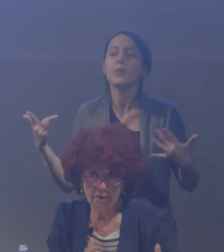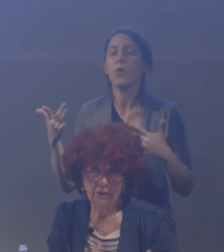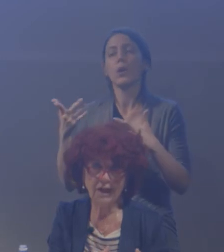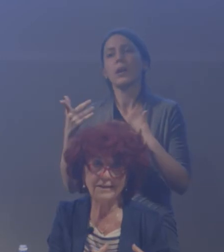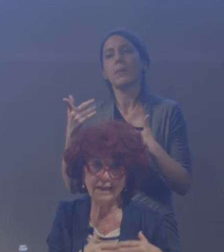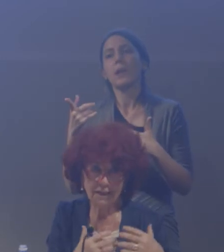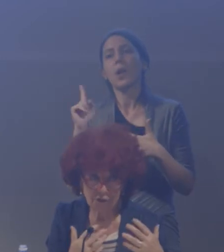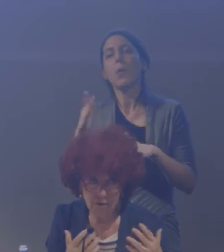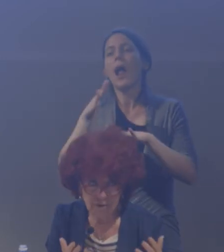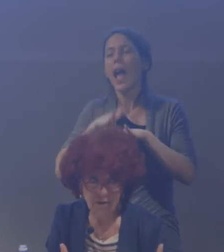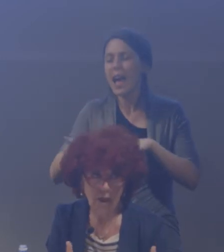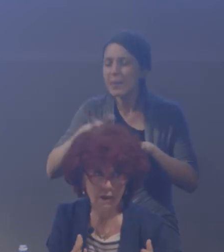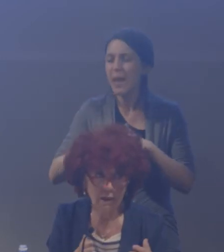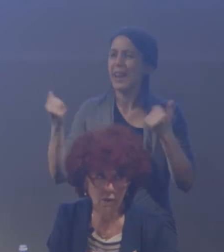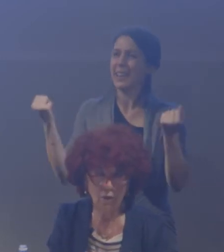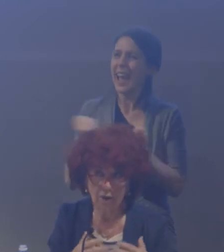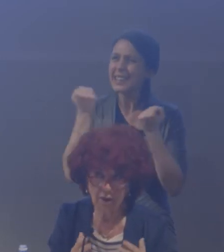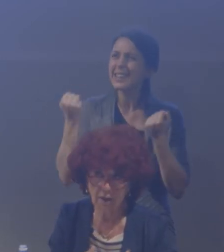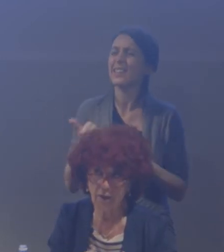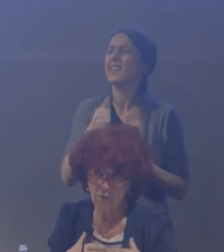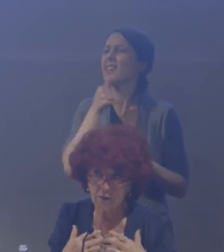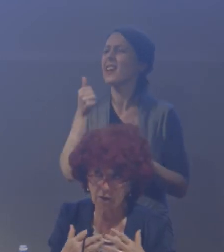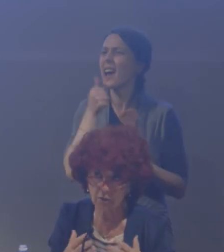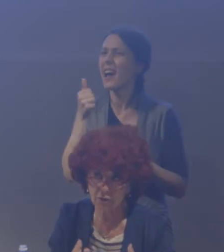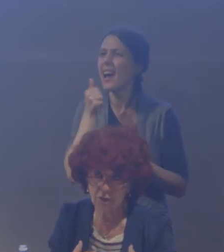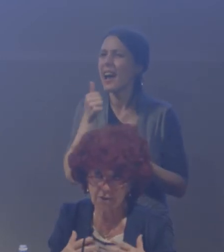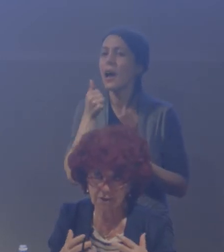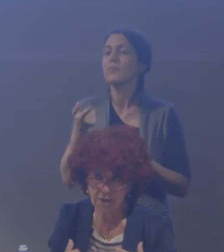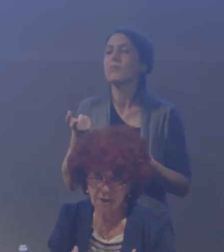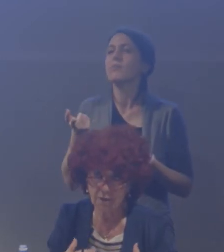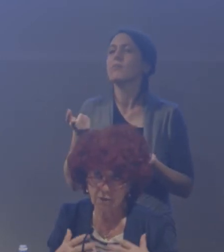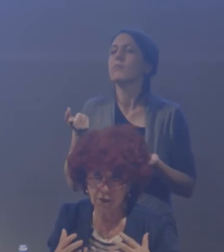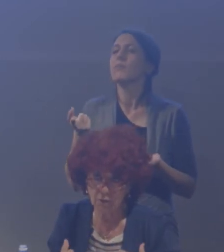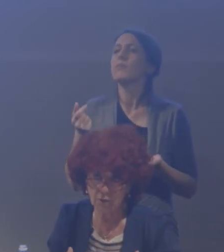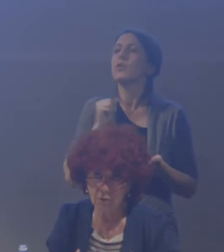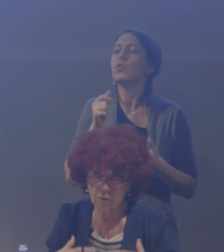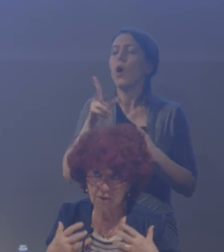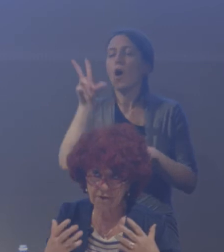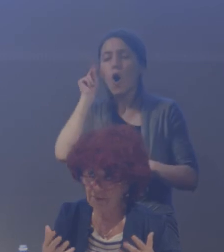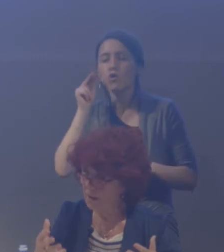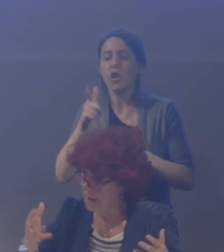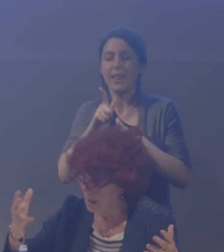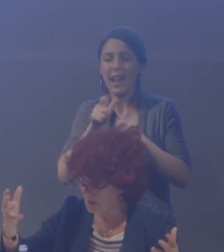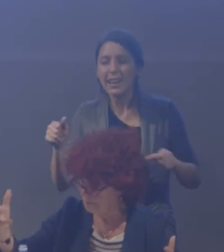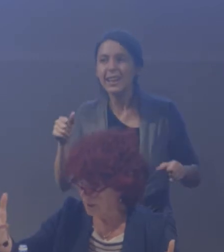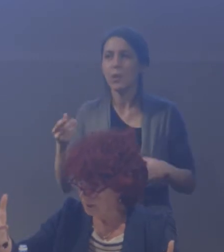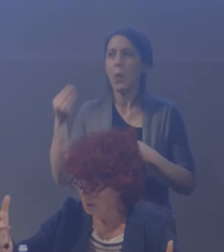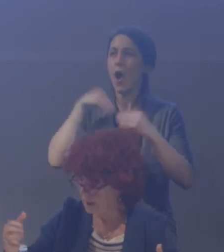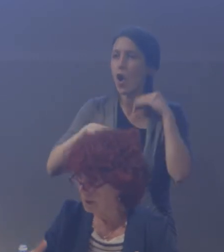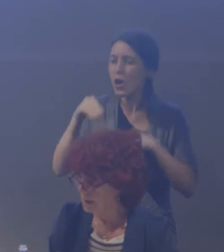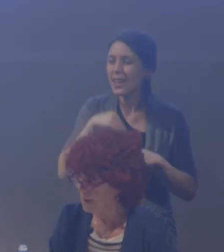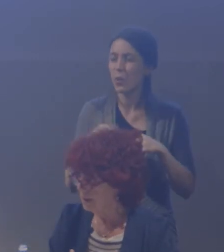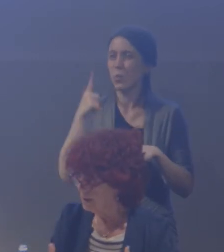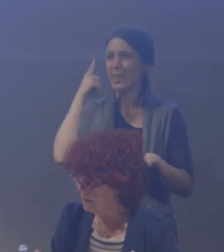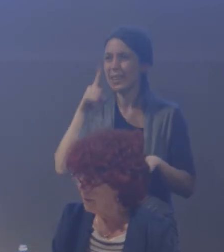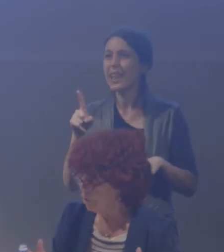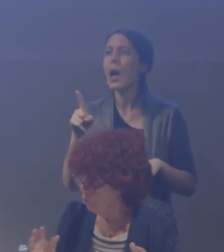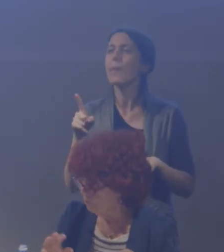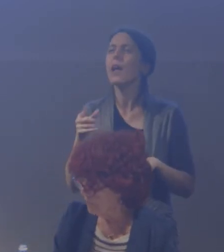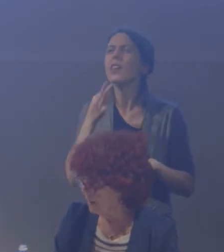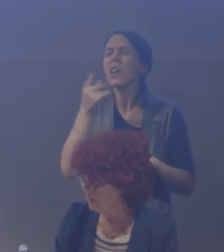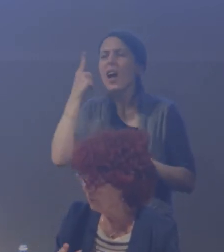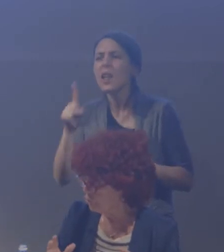delle attività, della necessità che noi, il terreno della conoscenza, della lingua, dei contenuti, del saper apprendere del